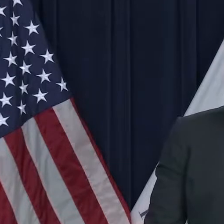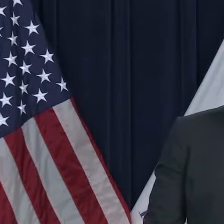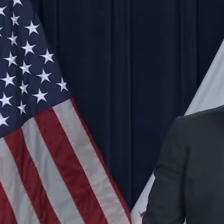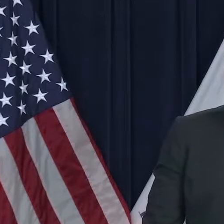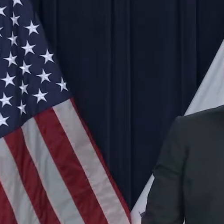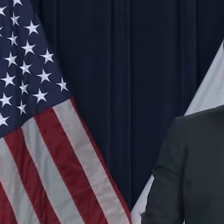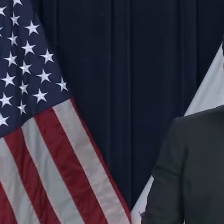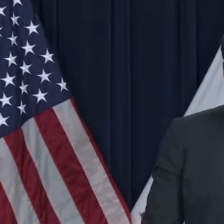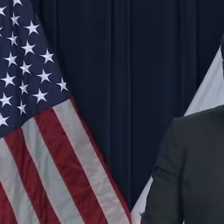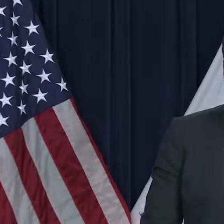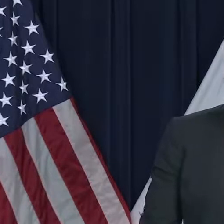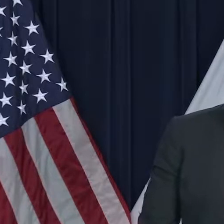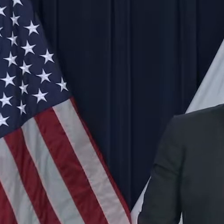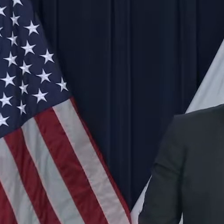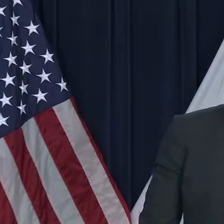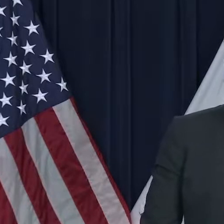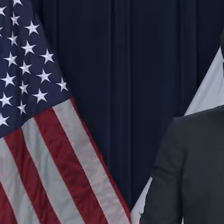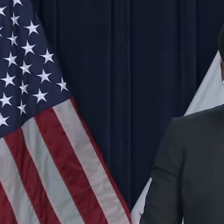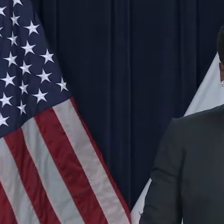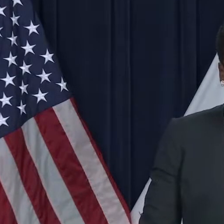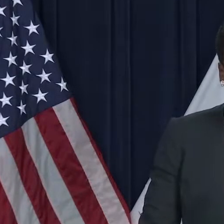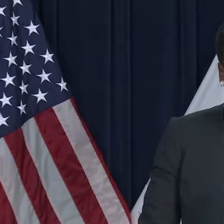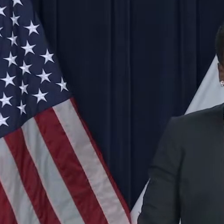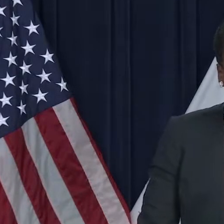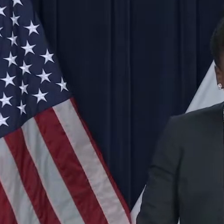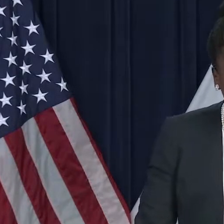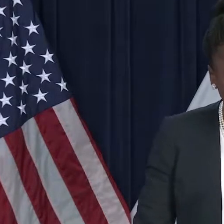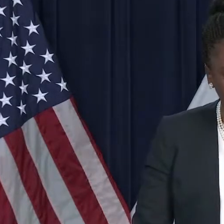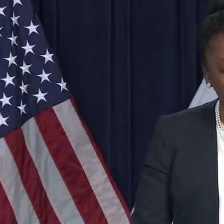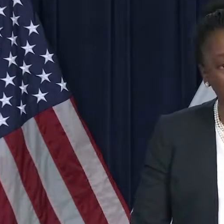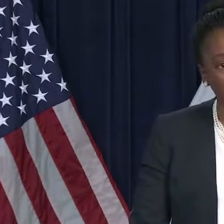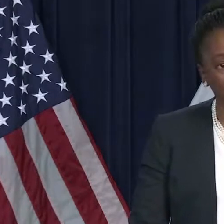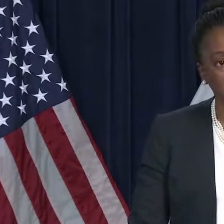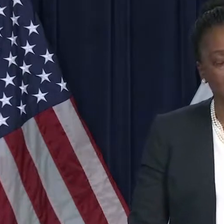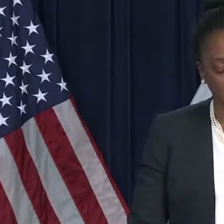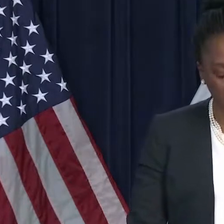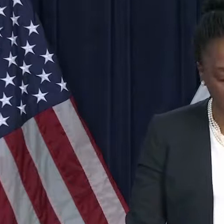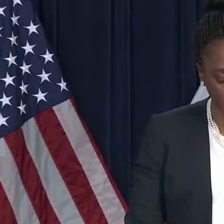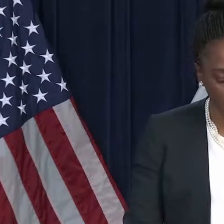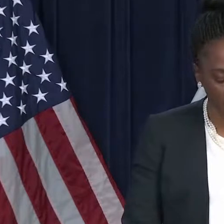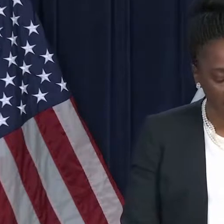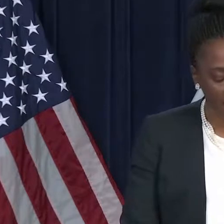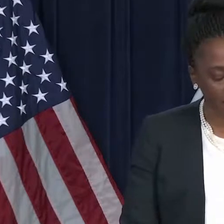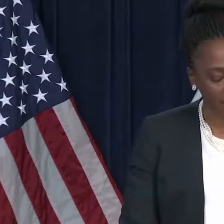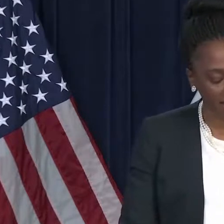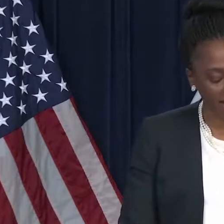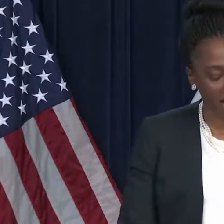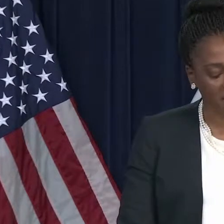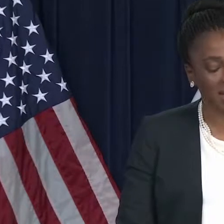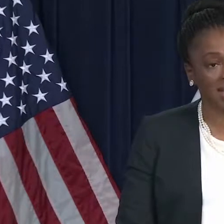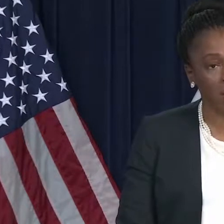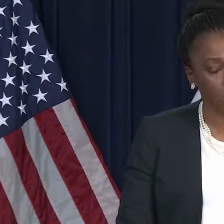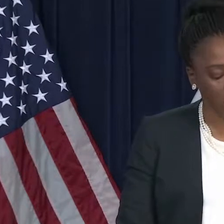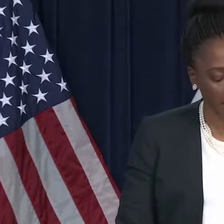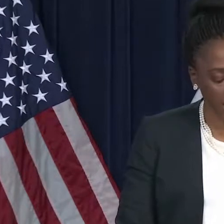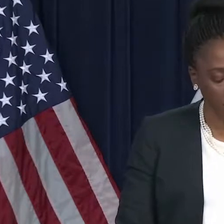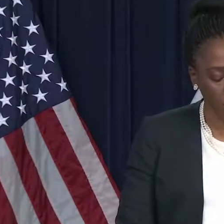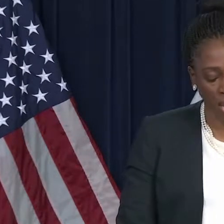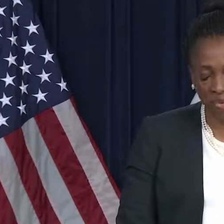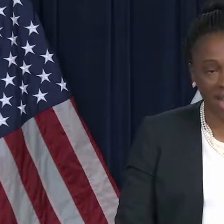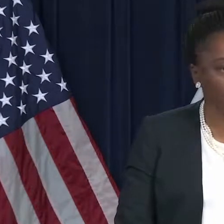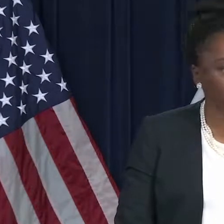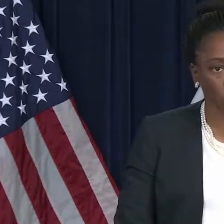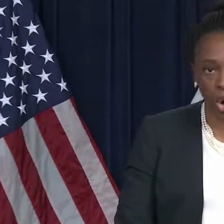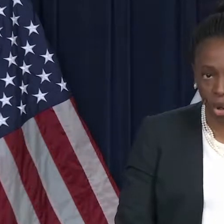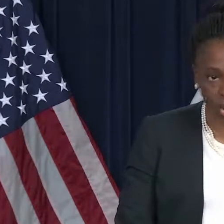que todos usemos esa experiencia y la información que hemos aprendido a medida que avanzamos para que